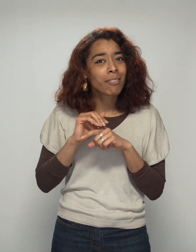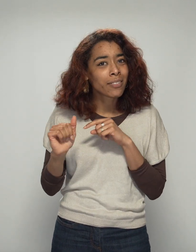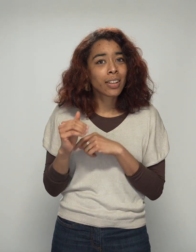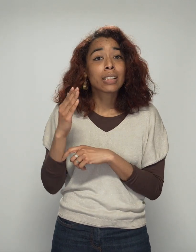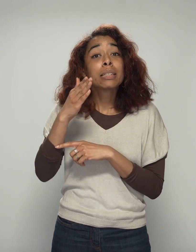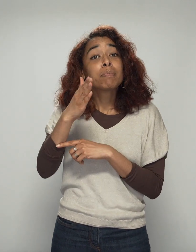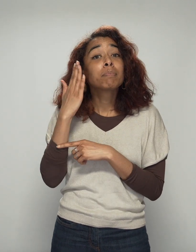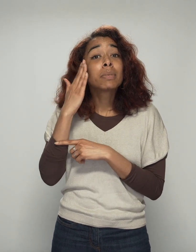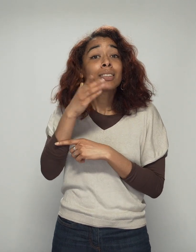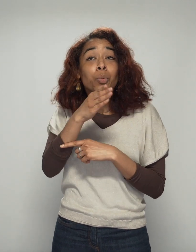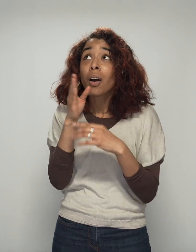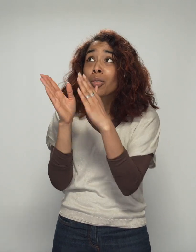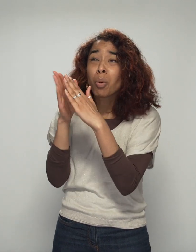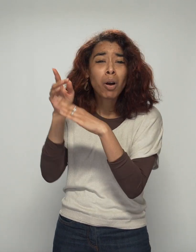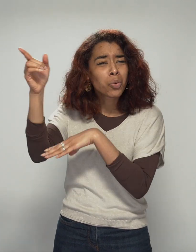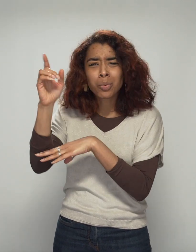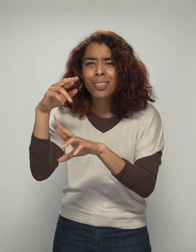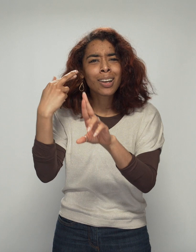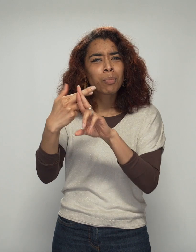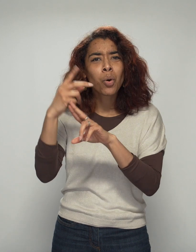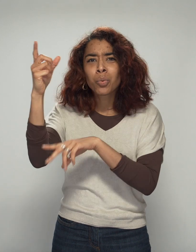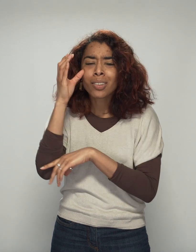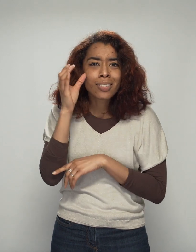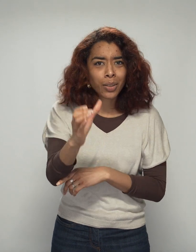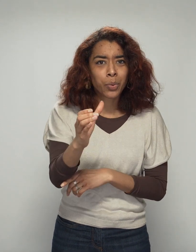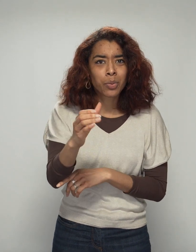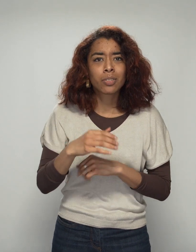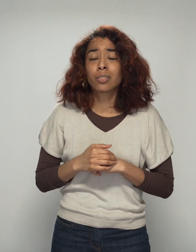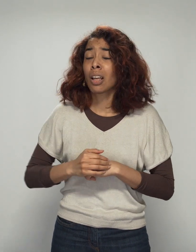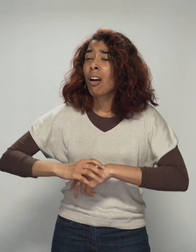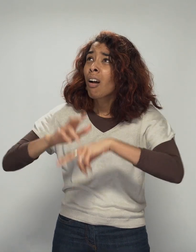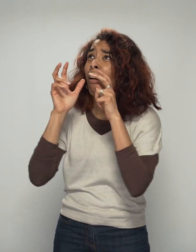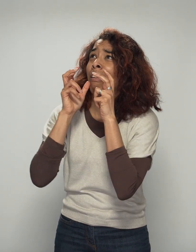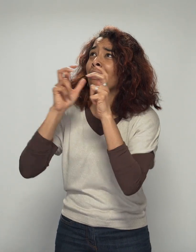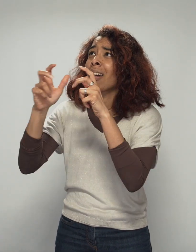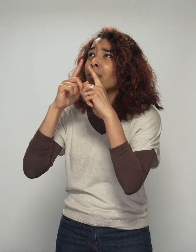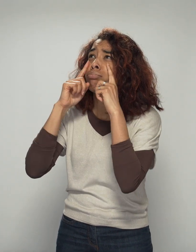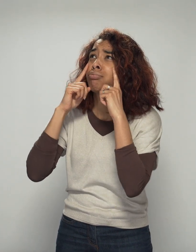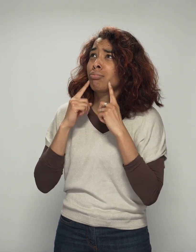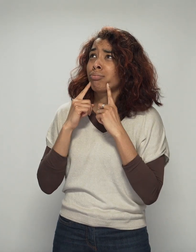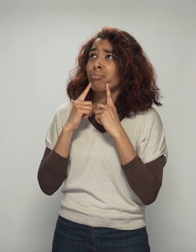fait toujours. Quand on lui parle, il entend nos prières, il entend et nos cris, nos larmes.